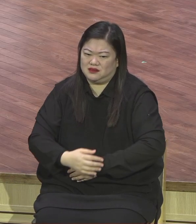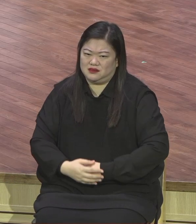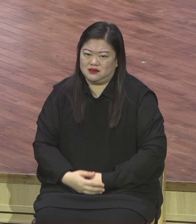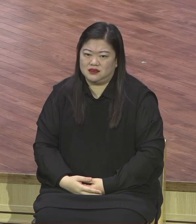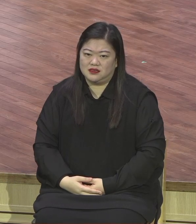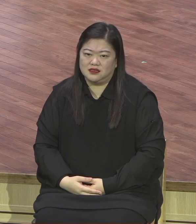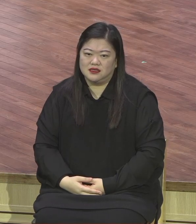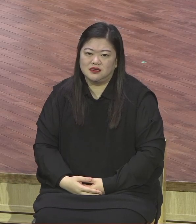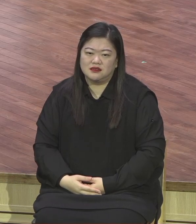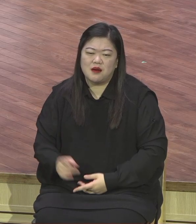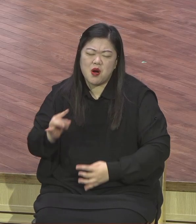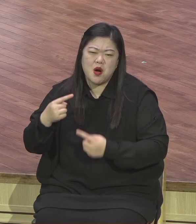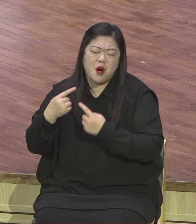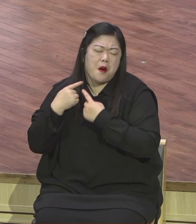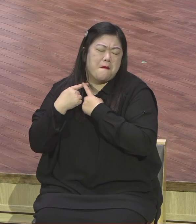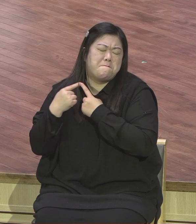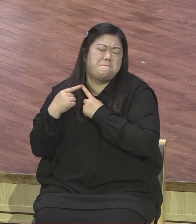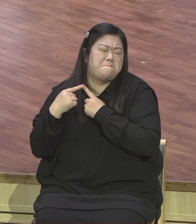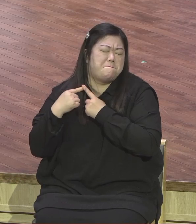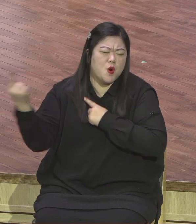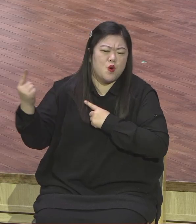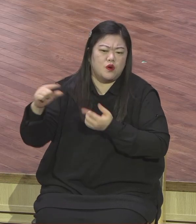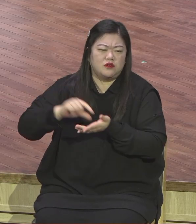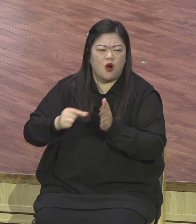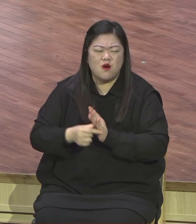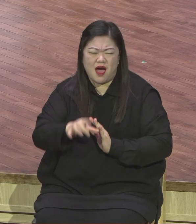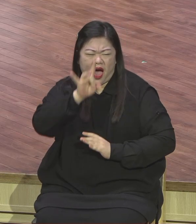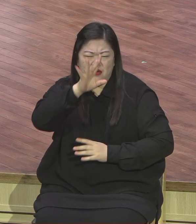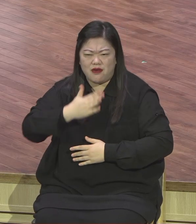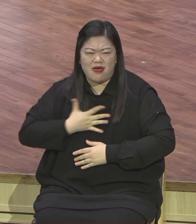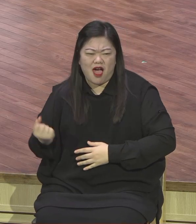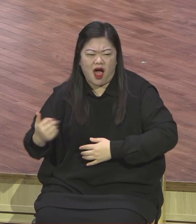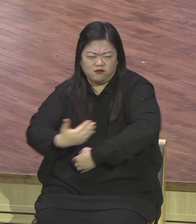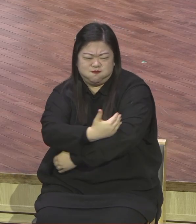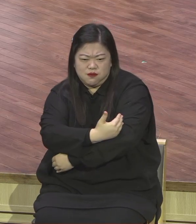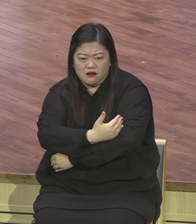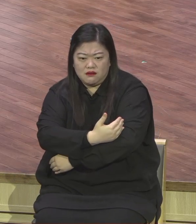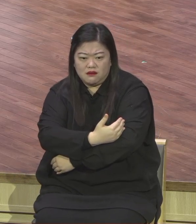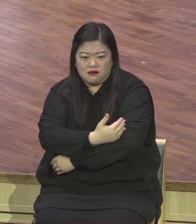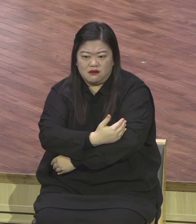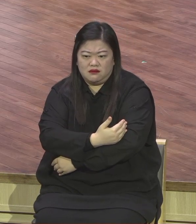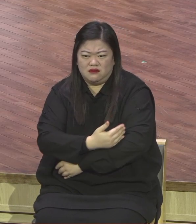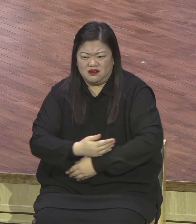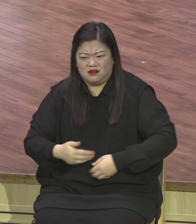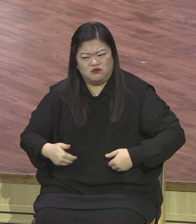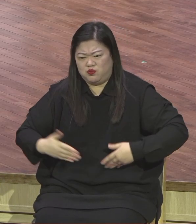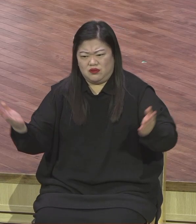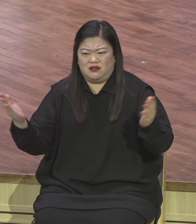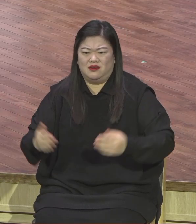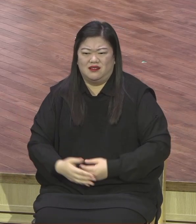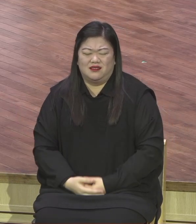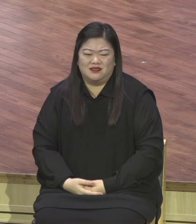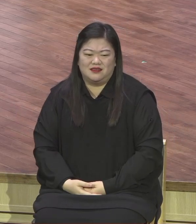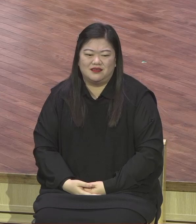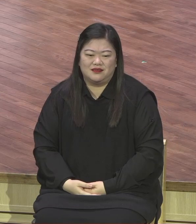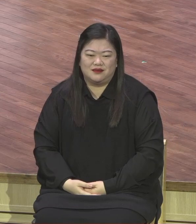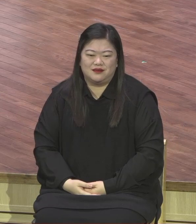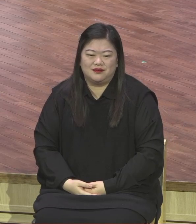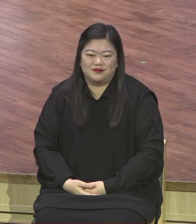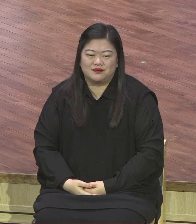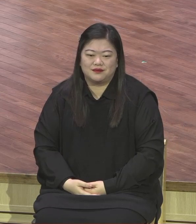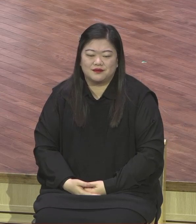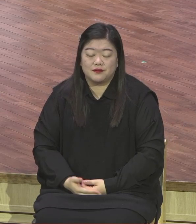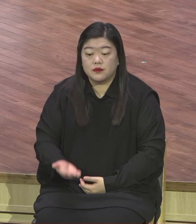목에 피 떼 다 나왔잖아요. 그러니까 그렇게 살지 않아요. 그렇게 살 필요가 없어요. 그러니까 우리 믿는 사람은요